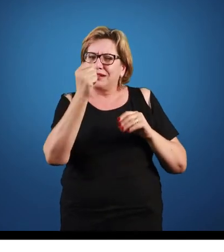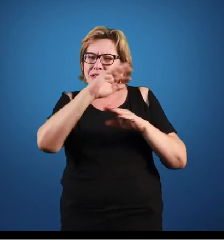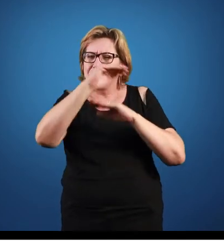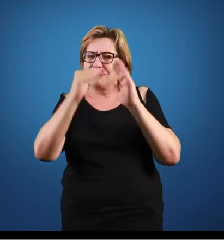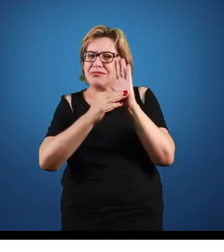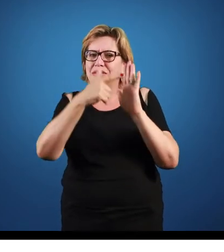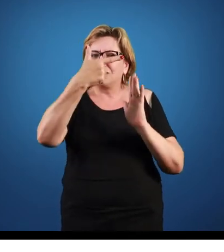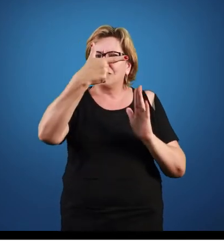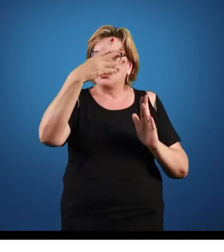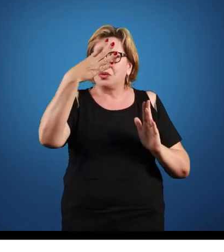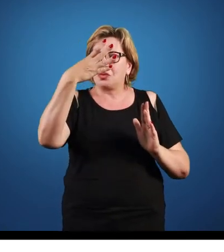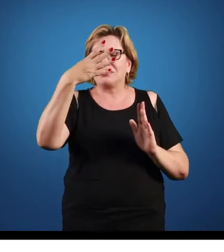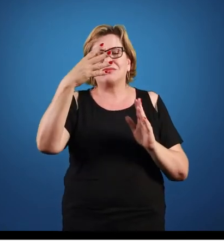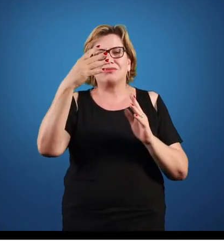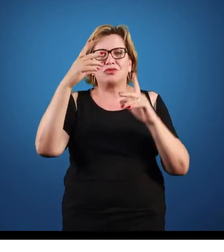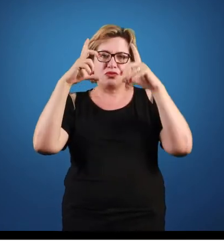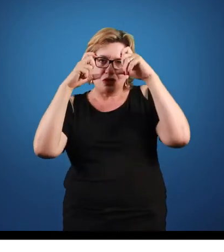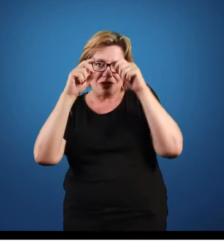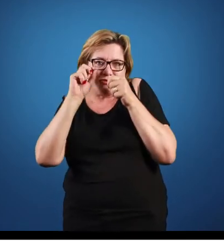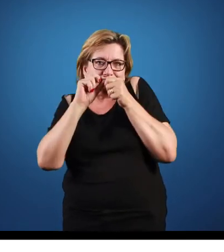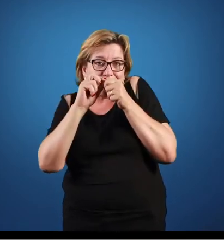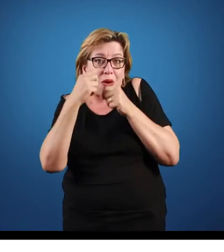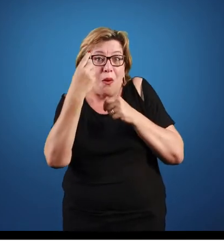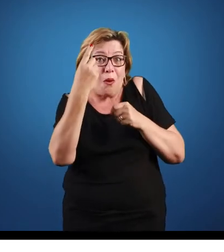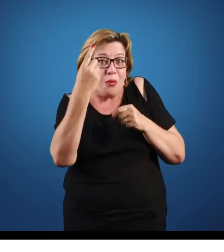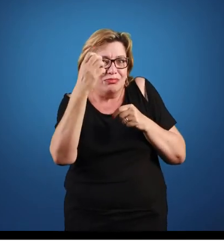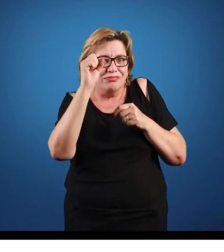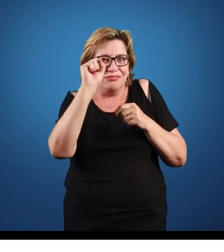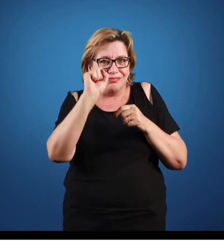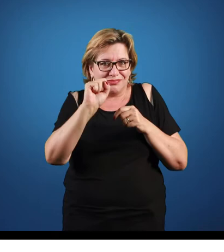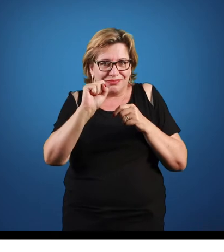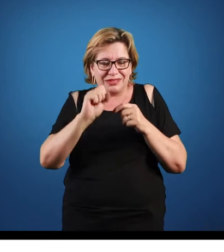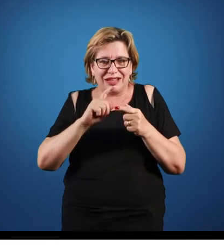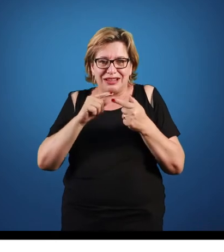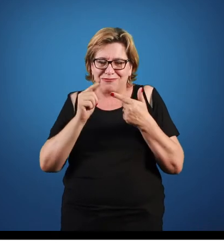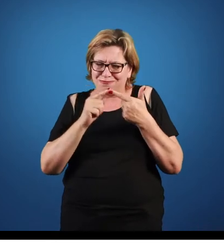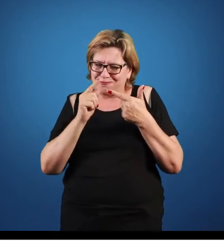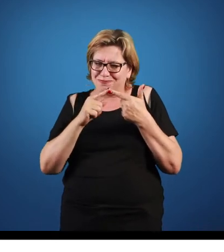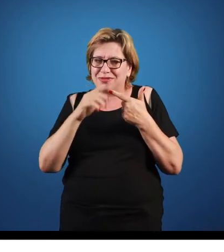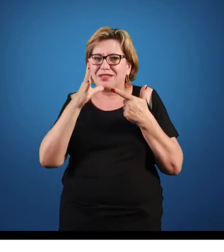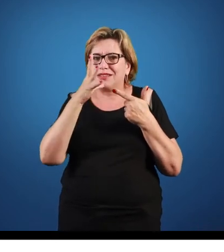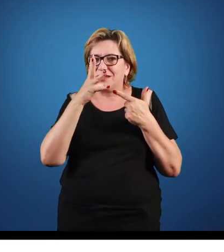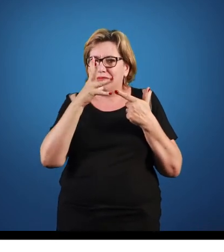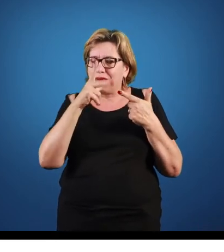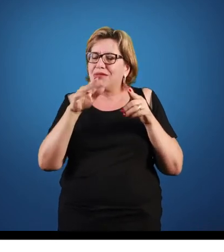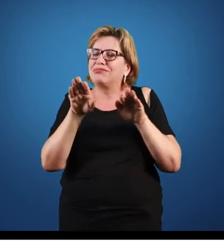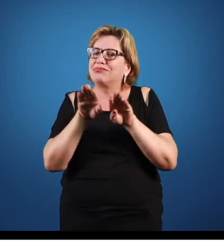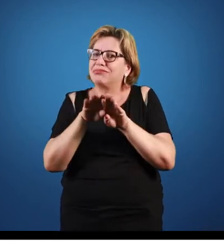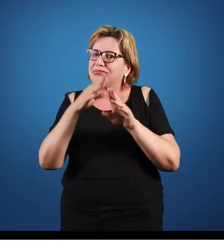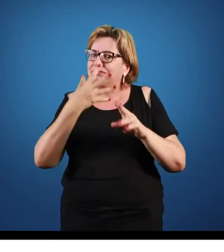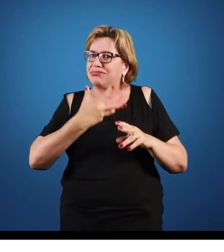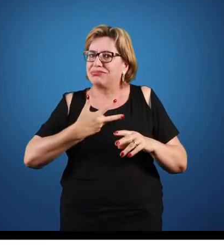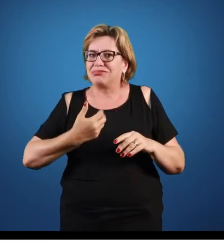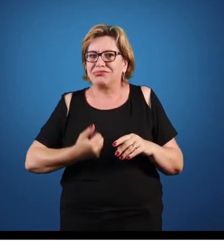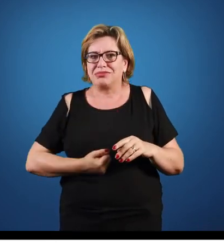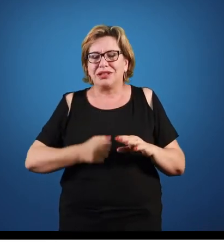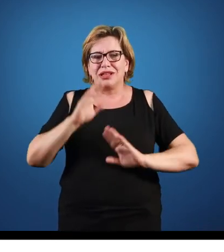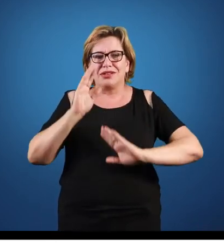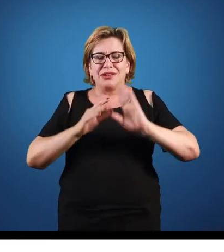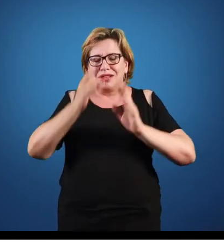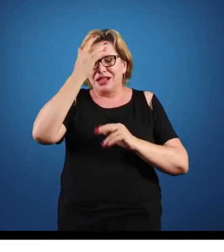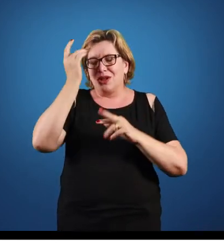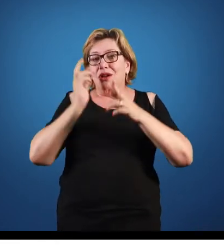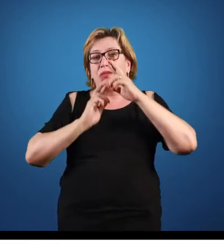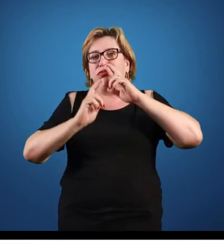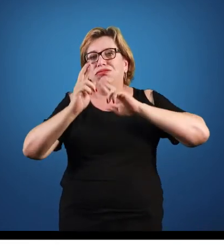segundo então a essa parte de fazer as fotografias é a parte mais demorada é a parte mais cansativa e à parte o pessoal costuma reclamar